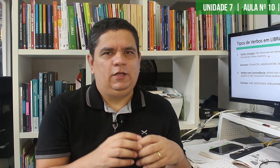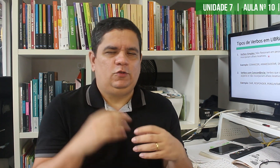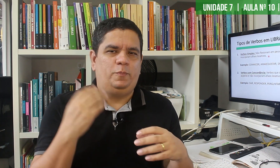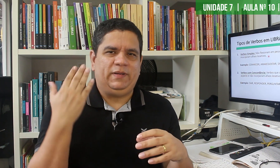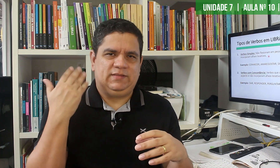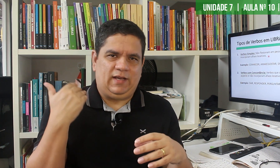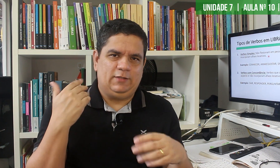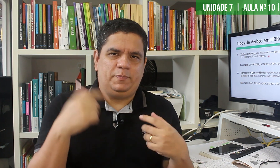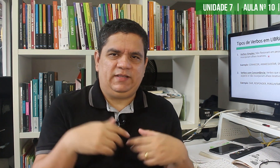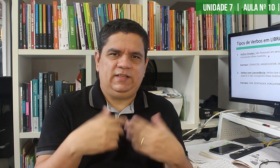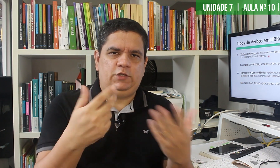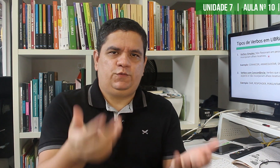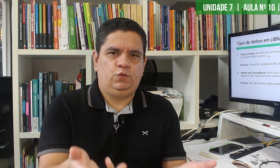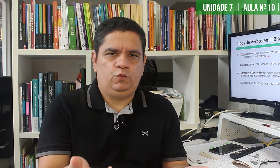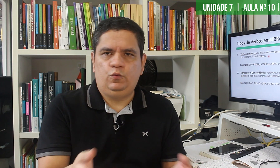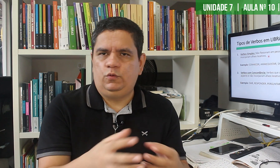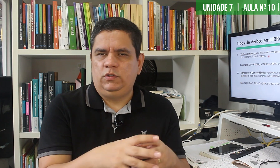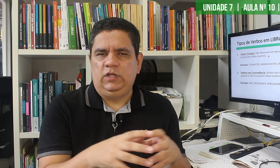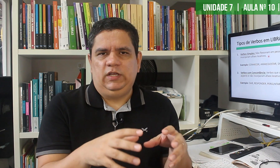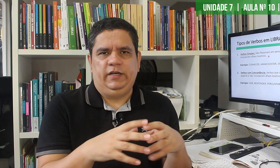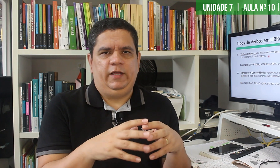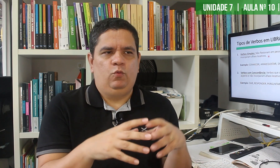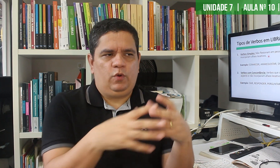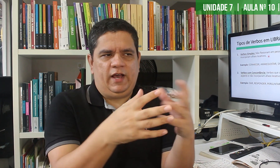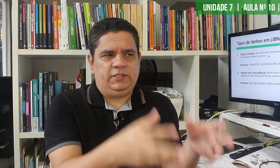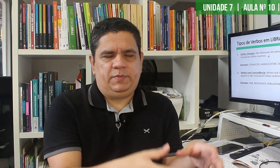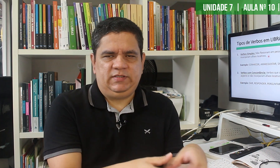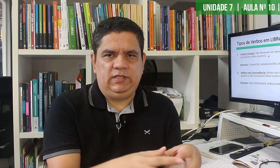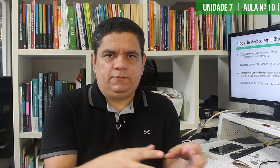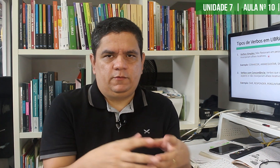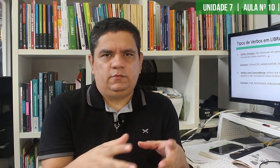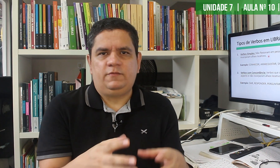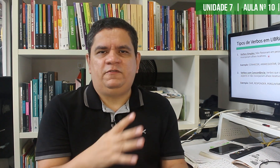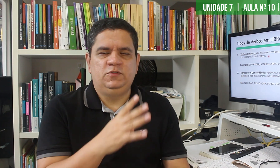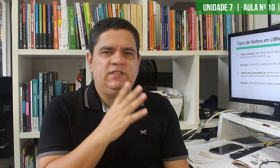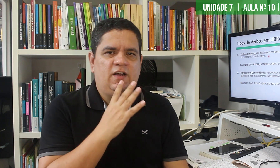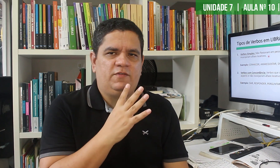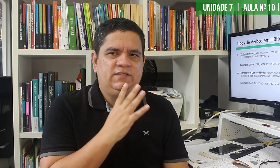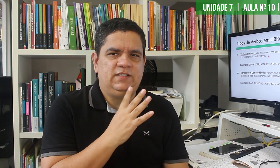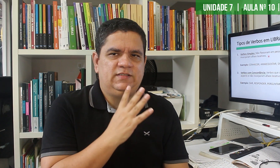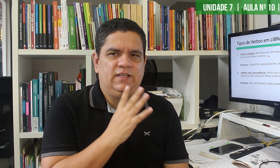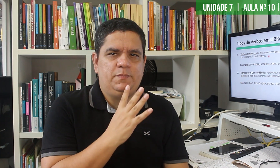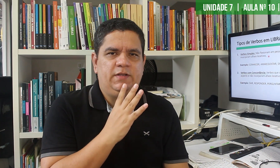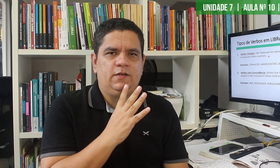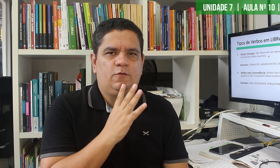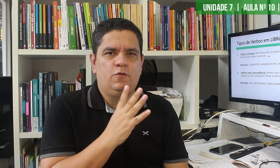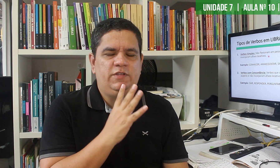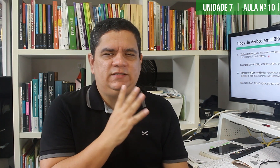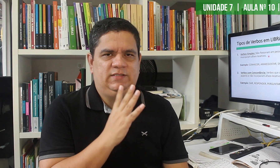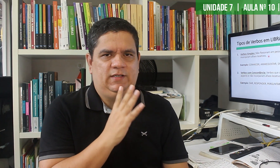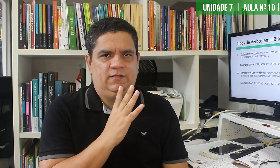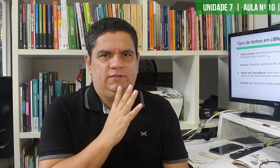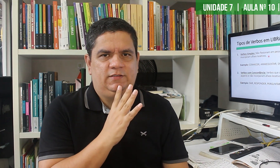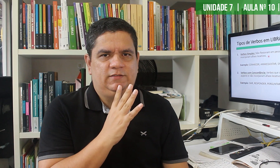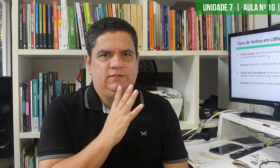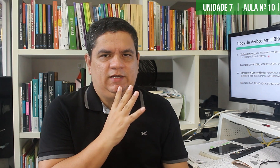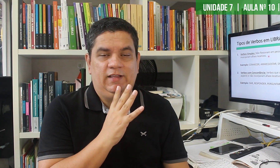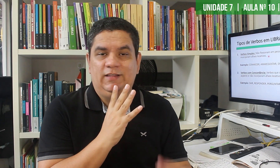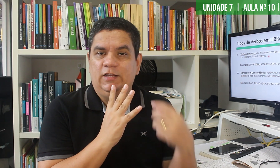do passado, presente, futuro, né, um lugar específico, o sinal vai ser sempre conhecer, tá? Ele não